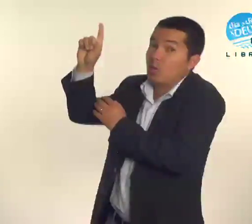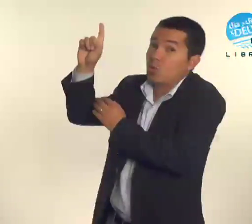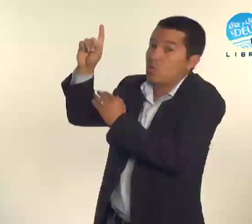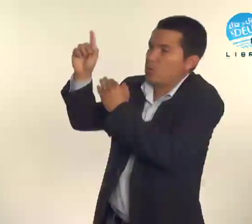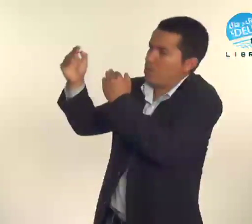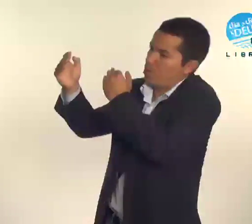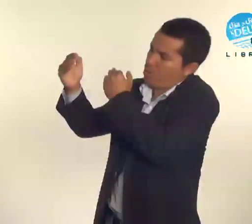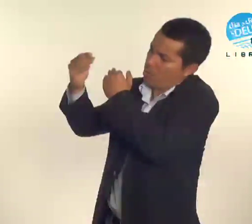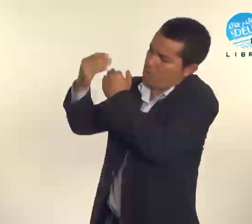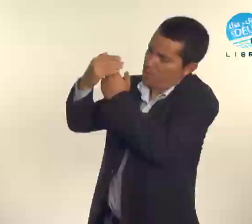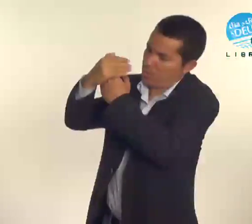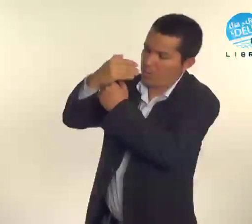entra nessa história.